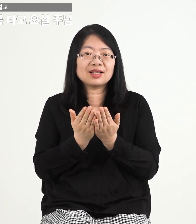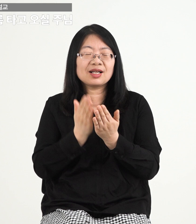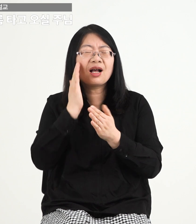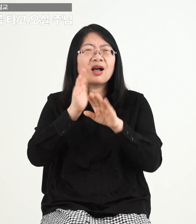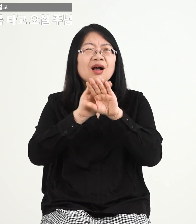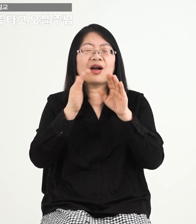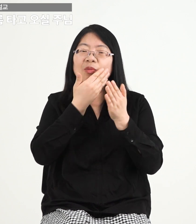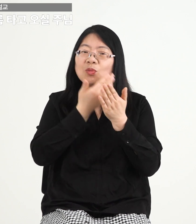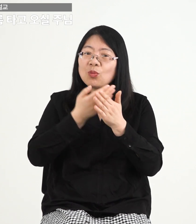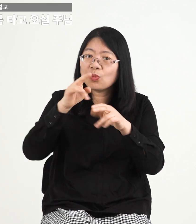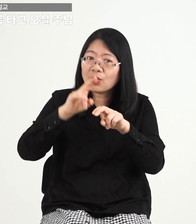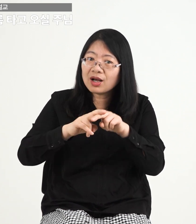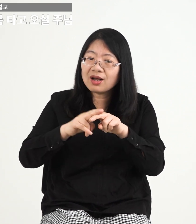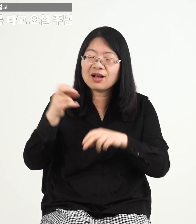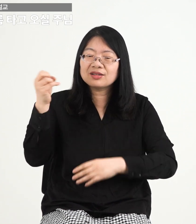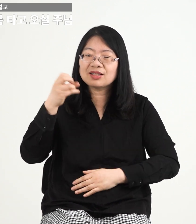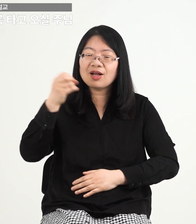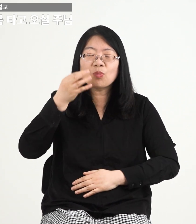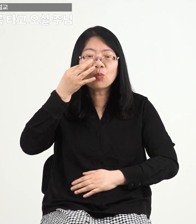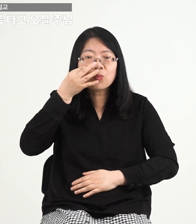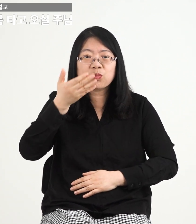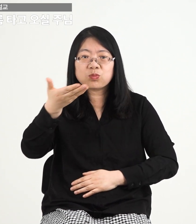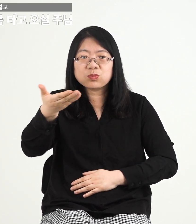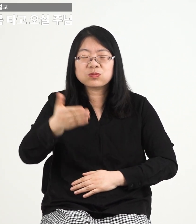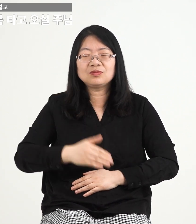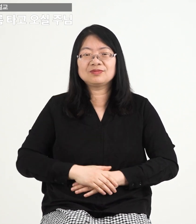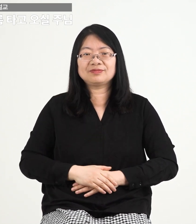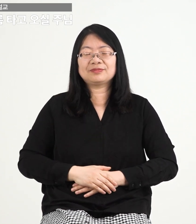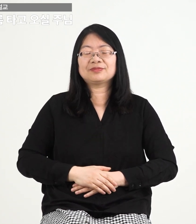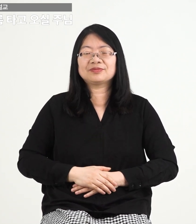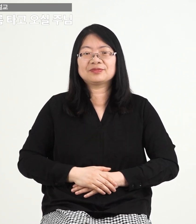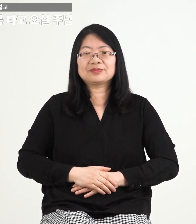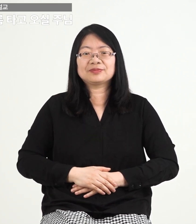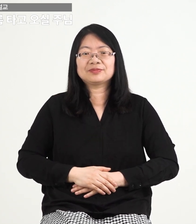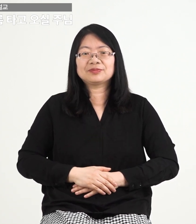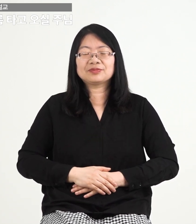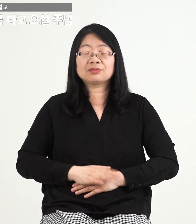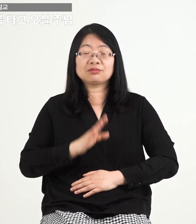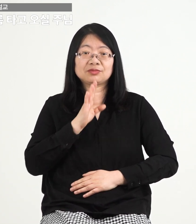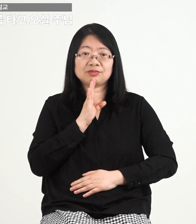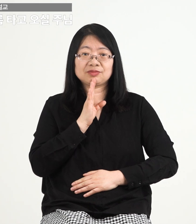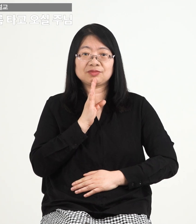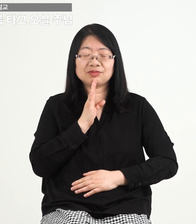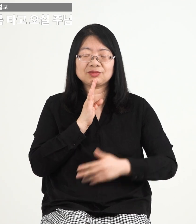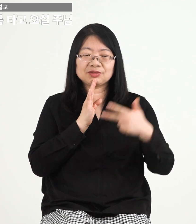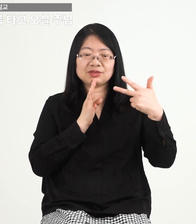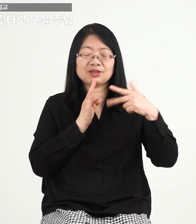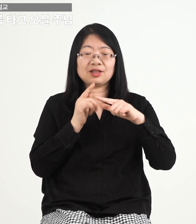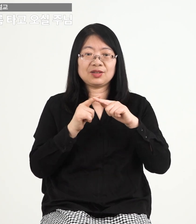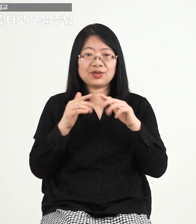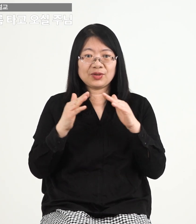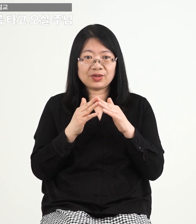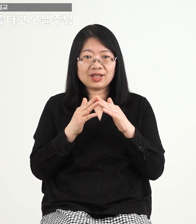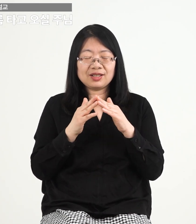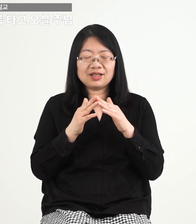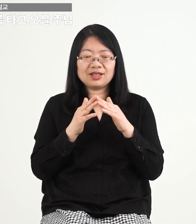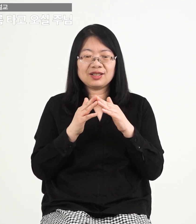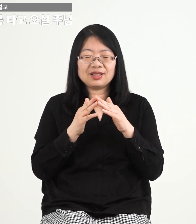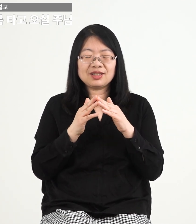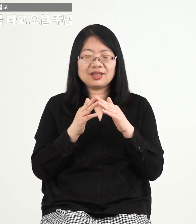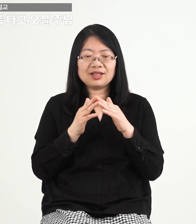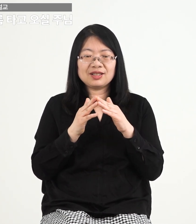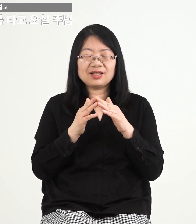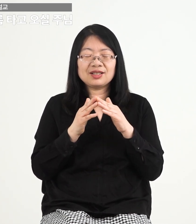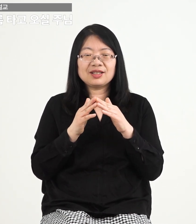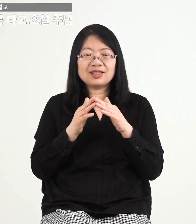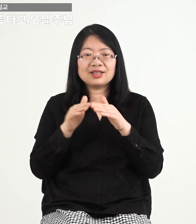하늘의 보좌를 자주 비춰줍니다. 그러면 과연 7교회